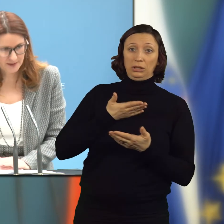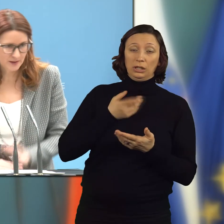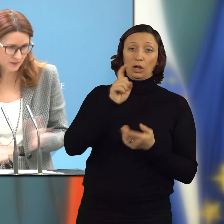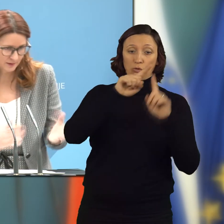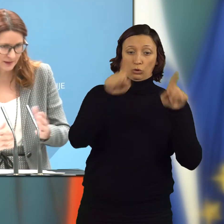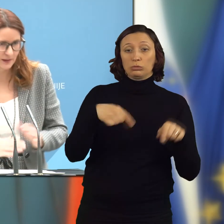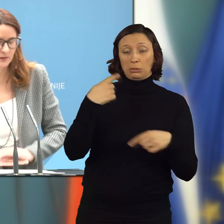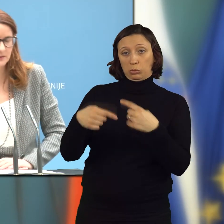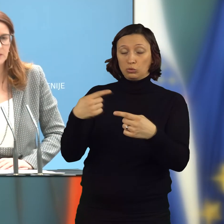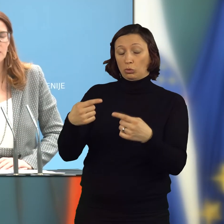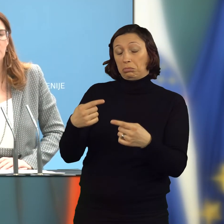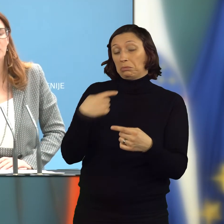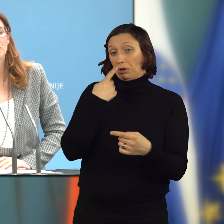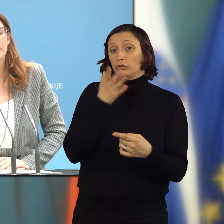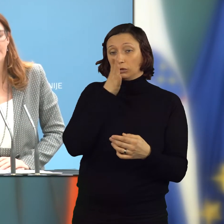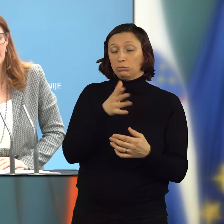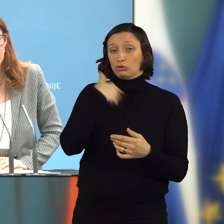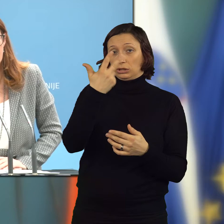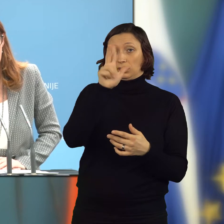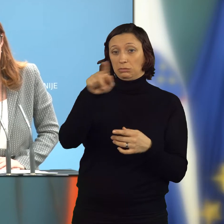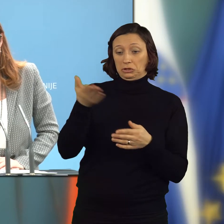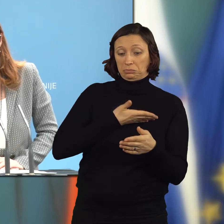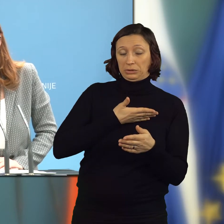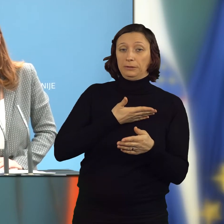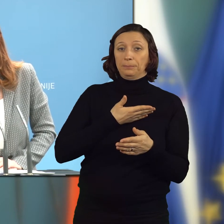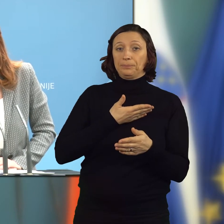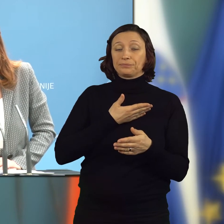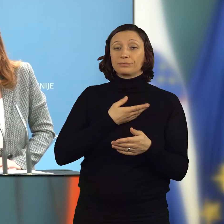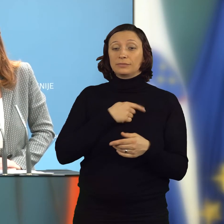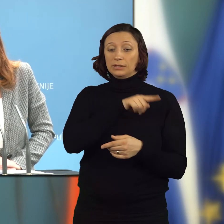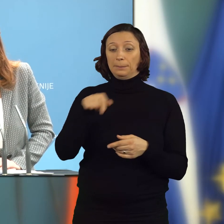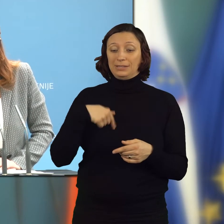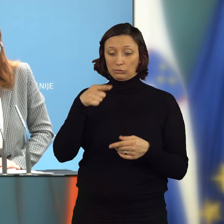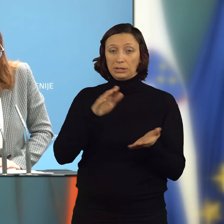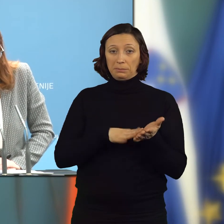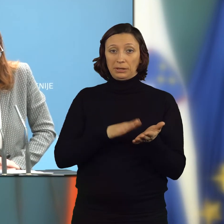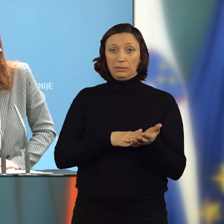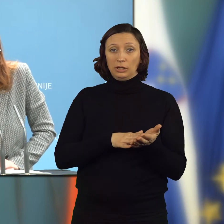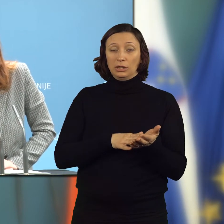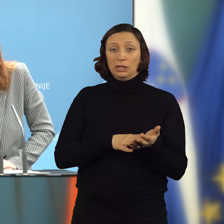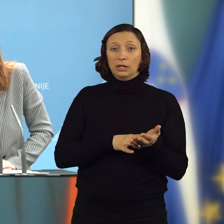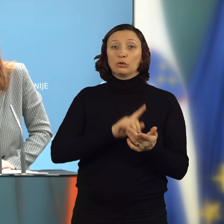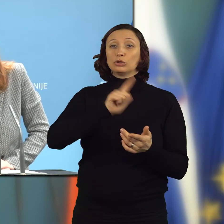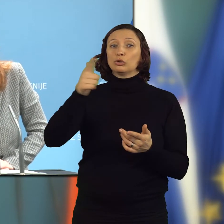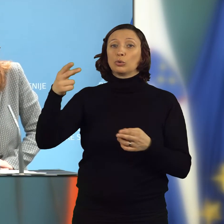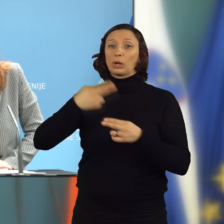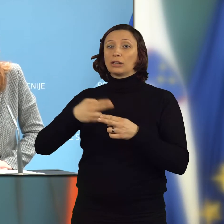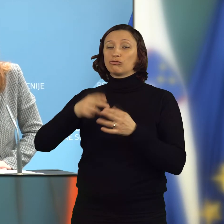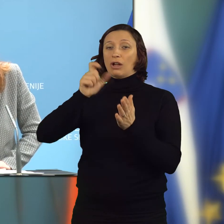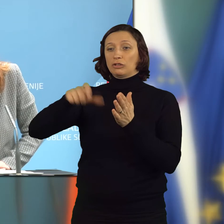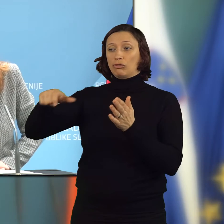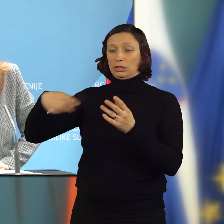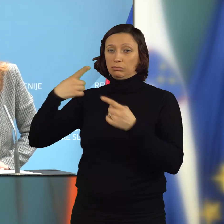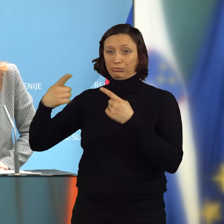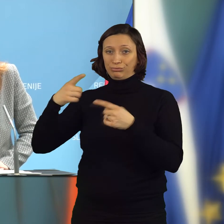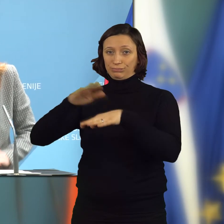3 mesecev. Nekako tako naj bi postopki tekli. Zdaj, mi smo s tem primerom seznanili tudi druge